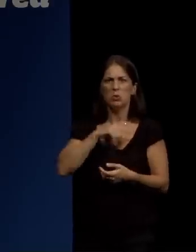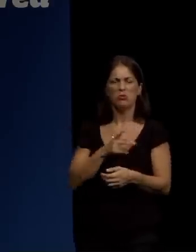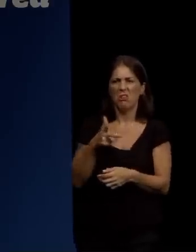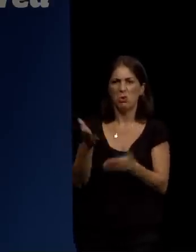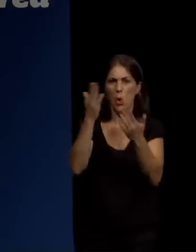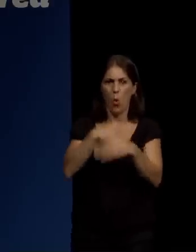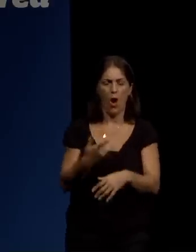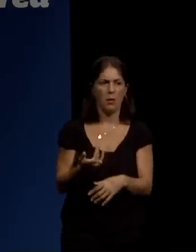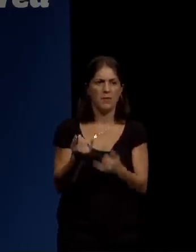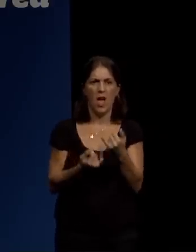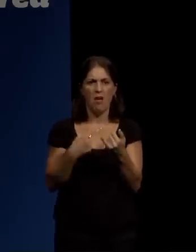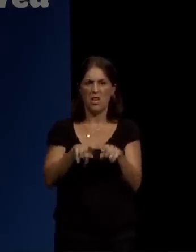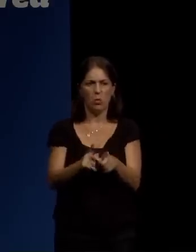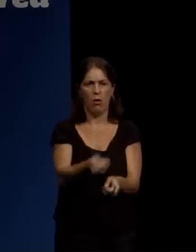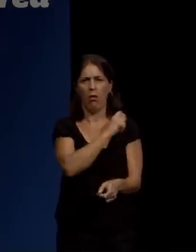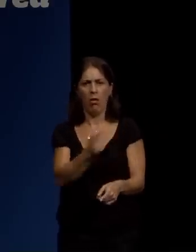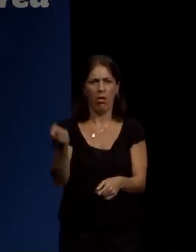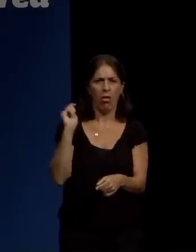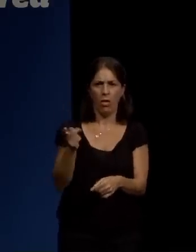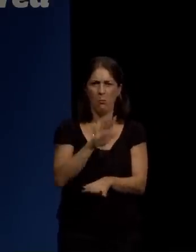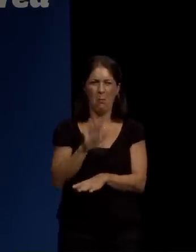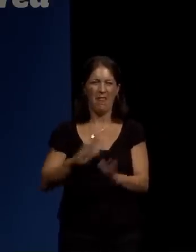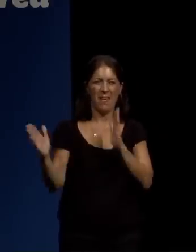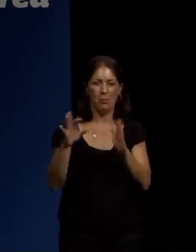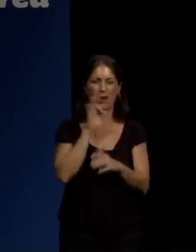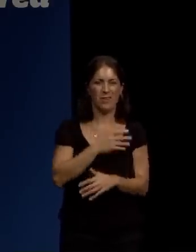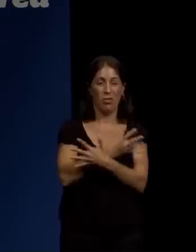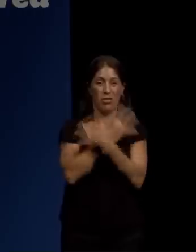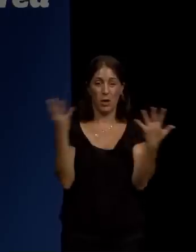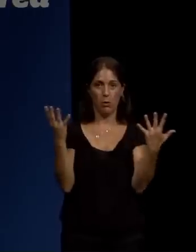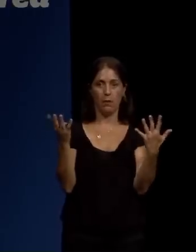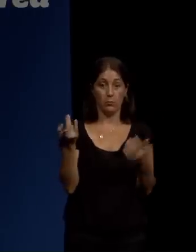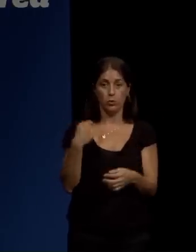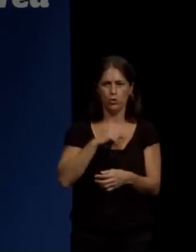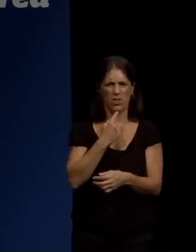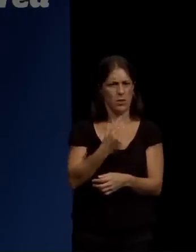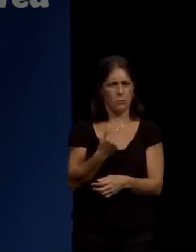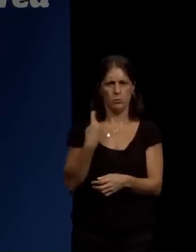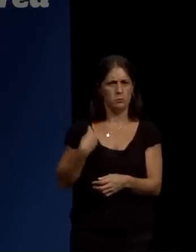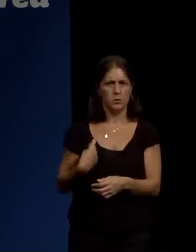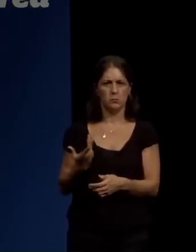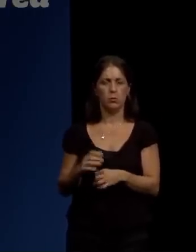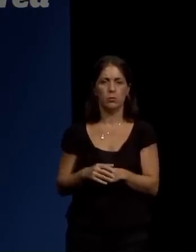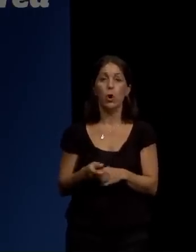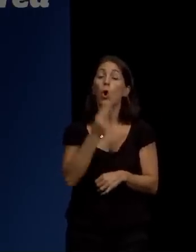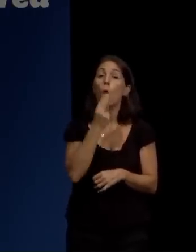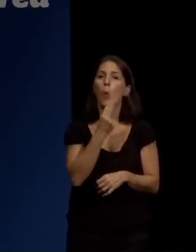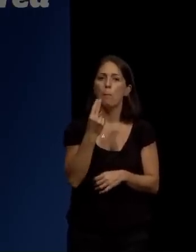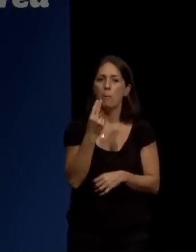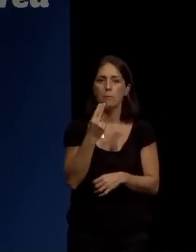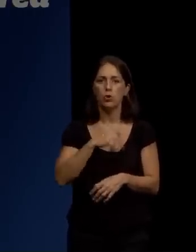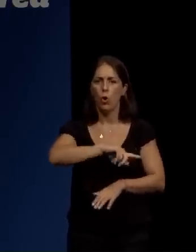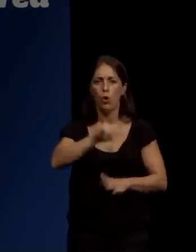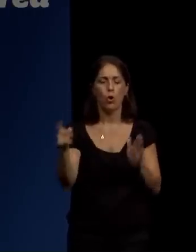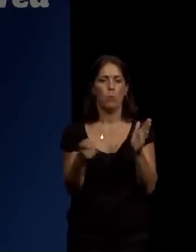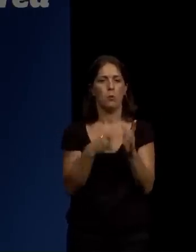solamente tuvéssemos máis de obra esclavista do século XIX. Abonda xa diso e dixemos do primeiro momento o noso compromiso pleno para acabar con